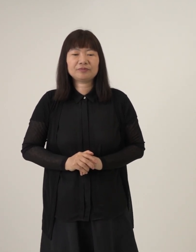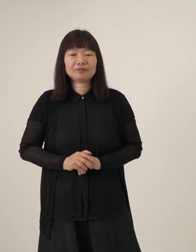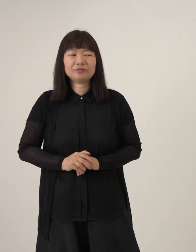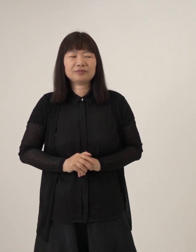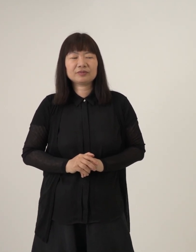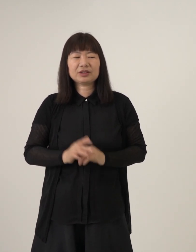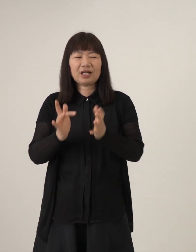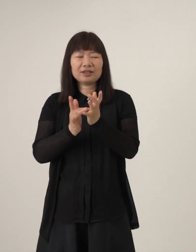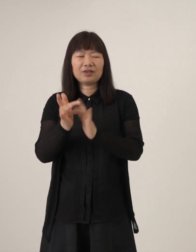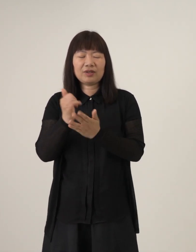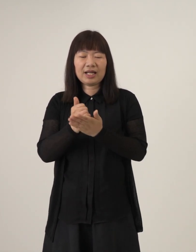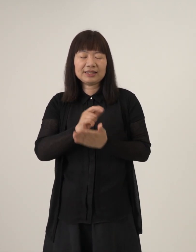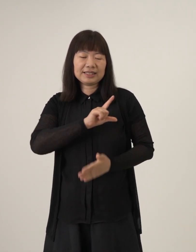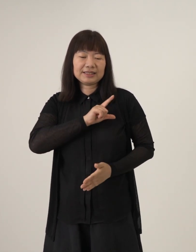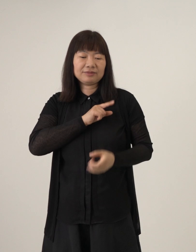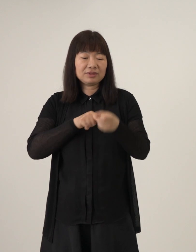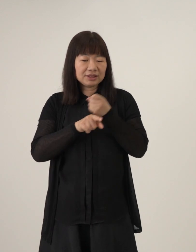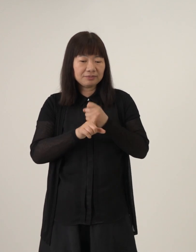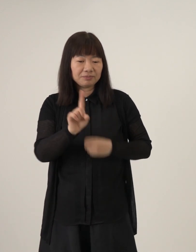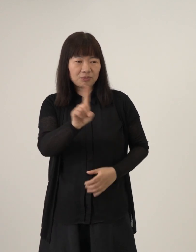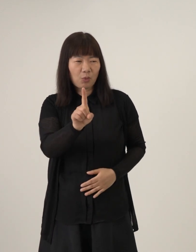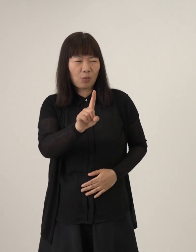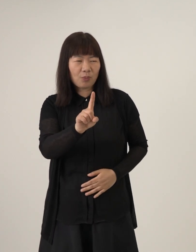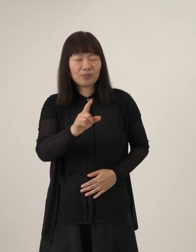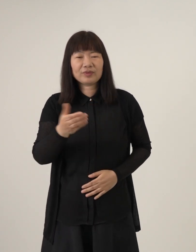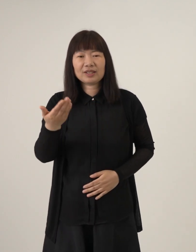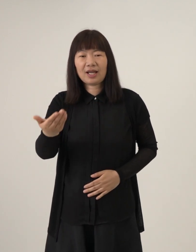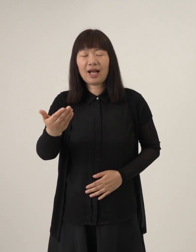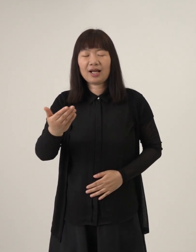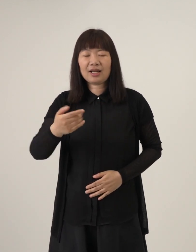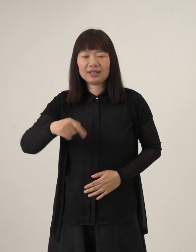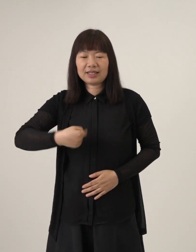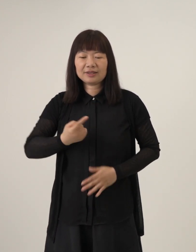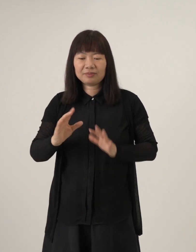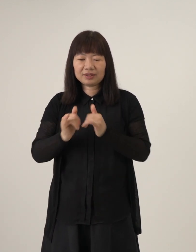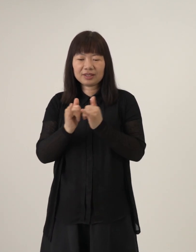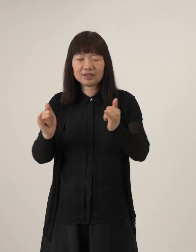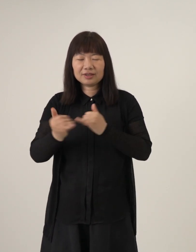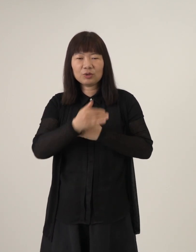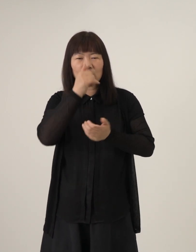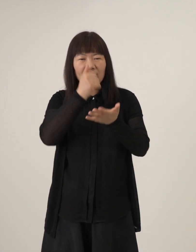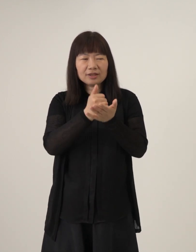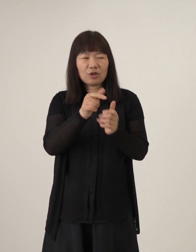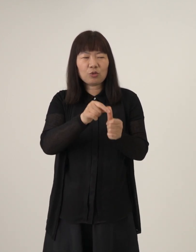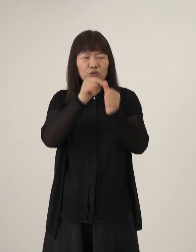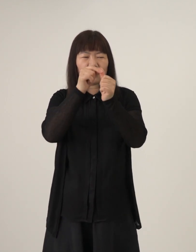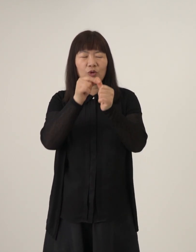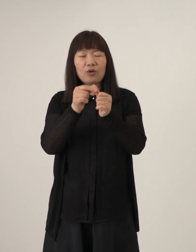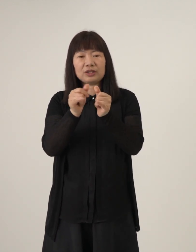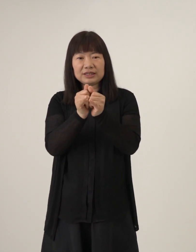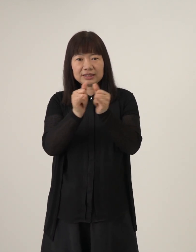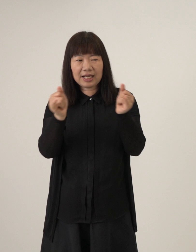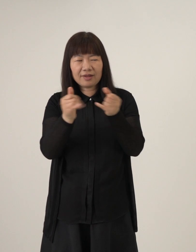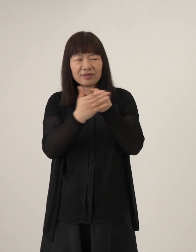근데 예수라는 이름 뜻이 뭐냐 하면 그가 자기 백성을 그들의 죄에서 구원할